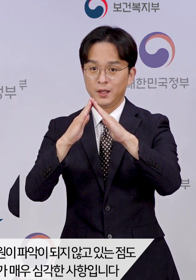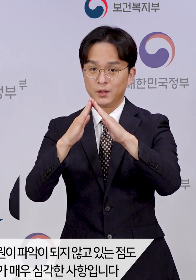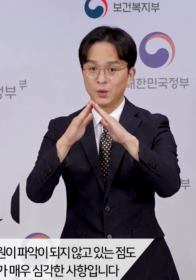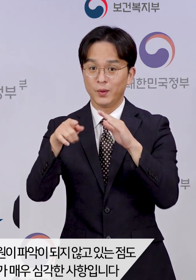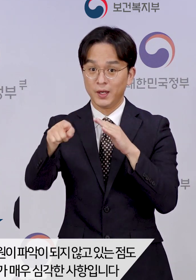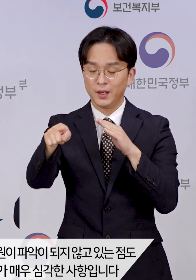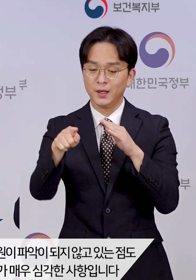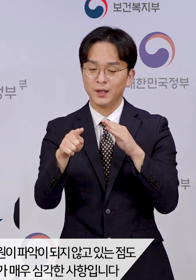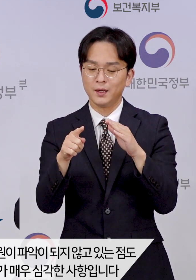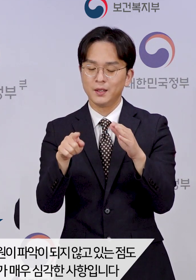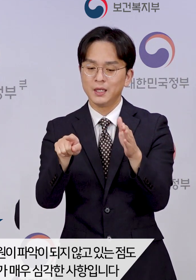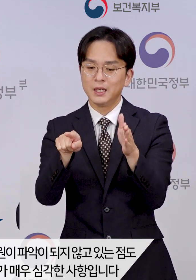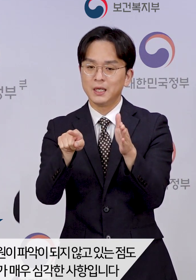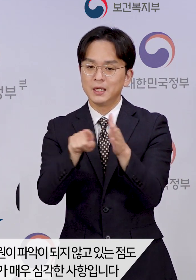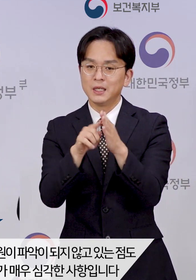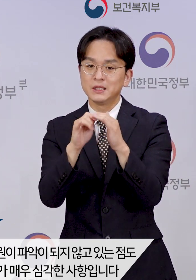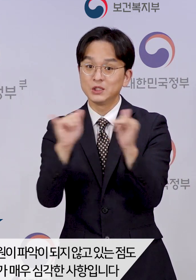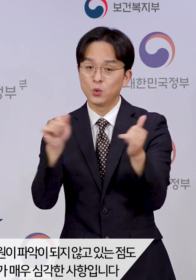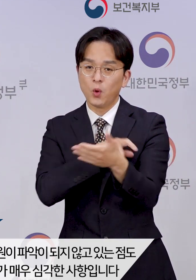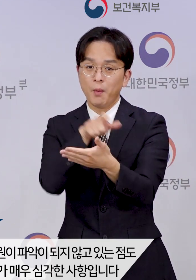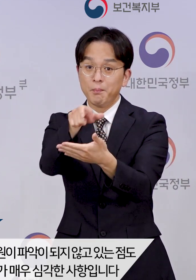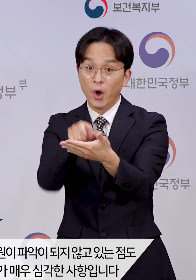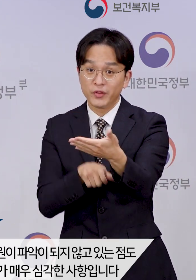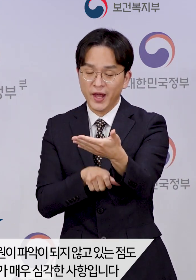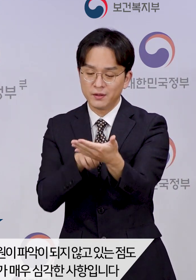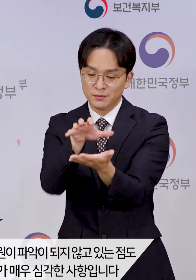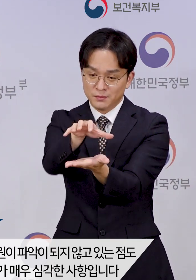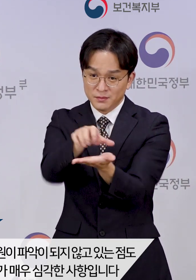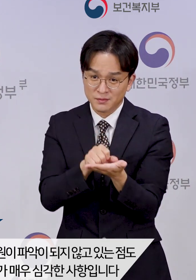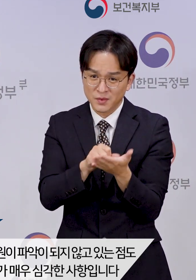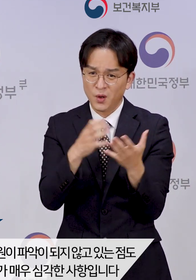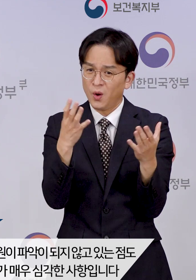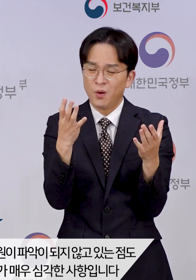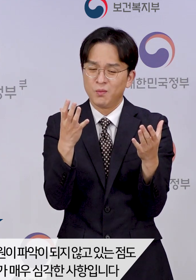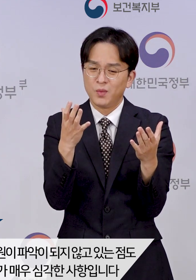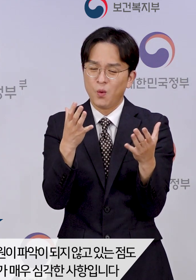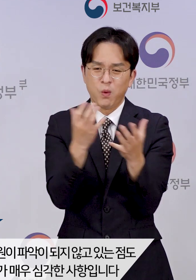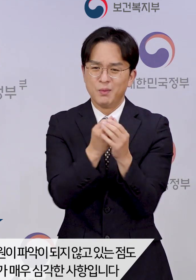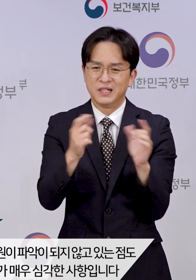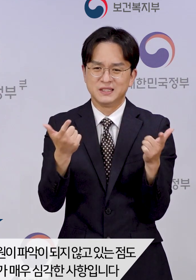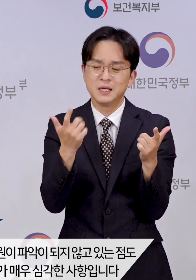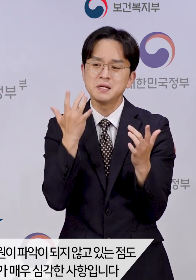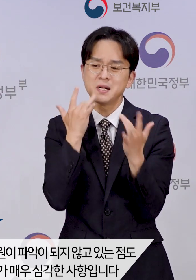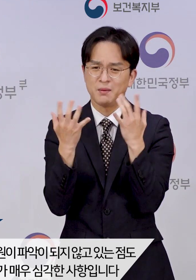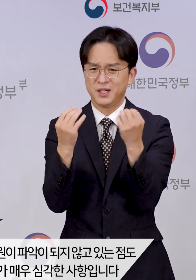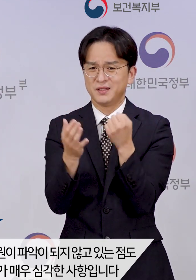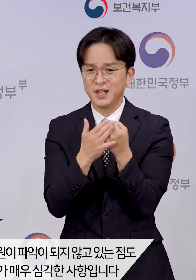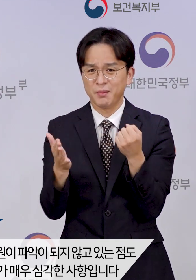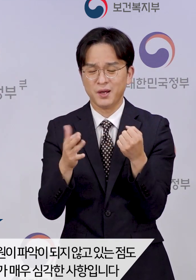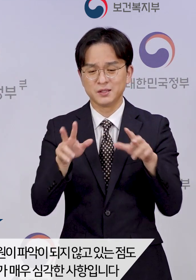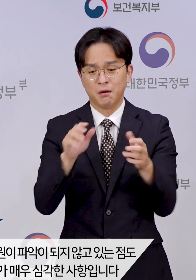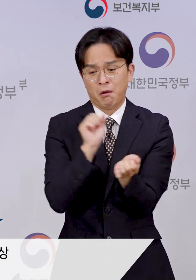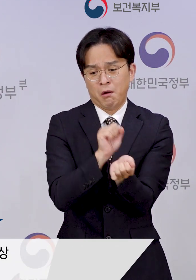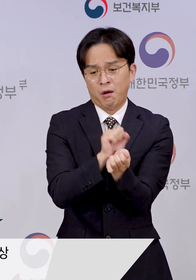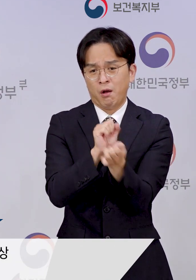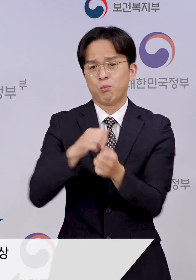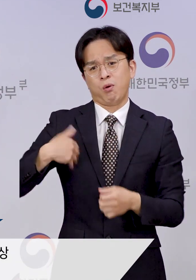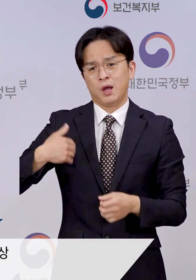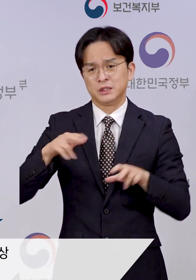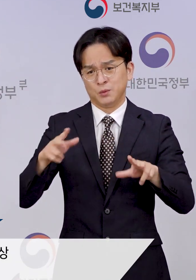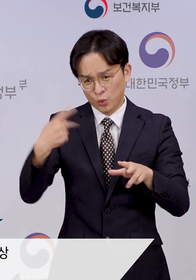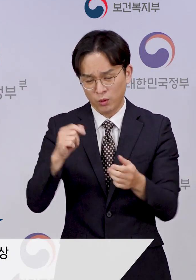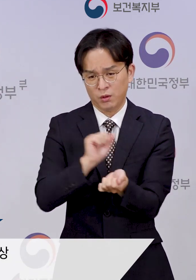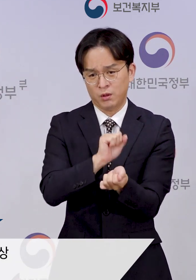인한 N차 전파를 야기할 수 있는 방역적으로는 문제가 매우 심각한 사항입니다.